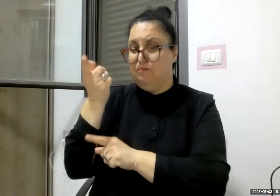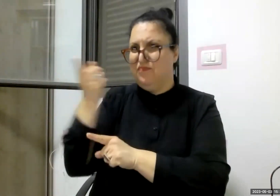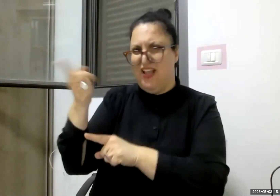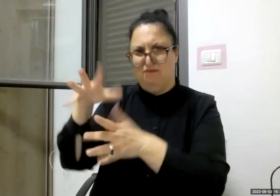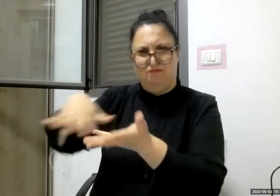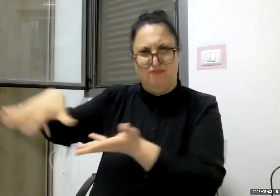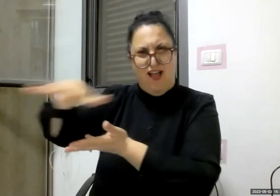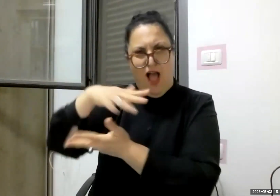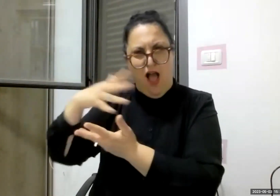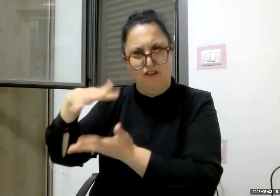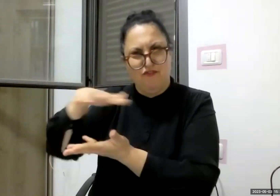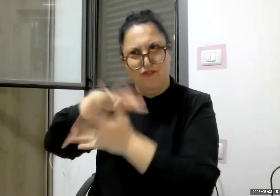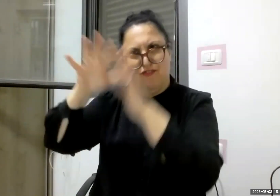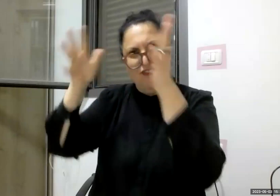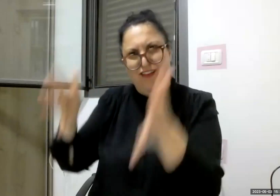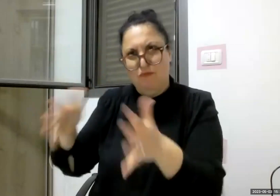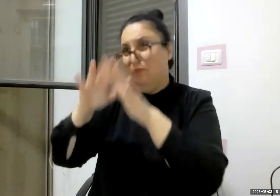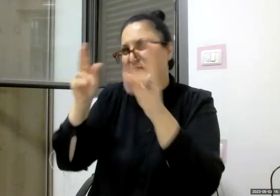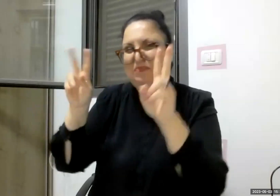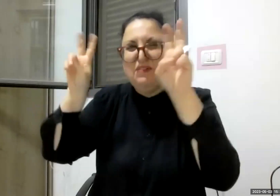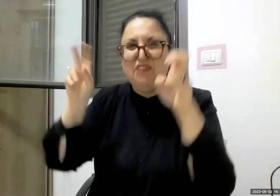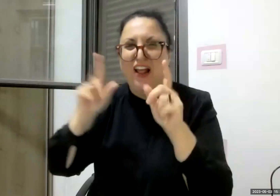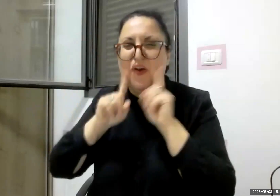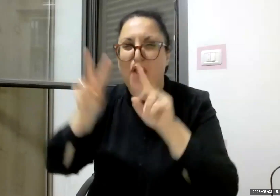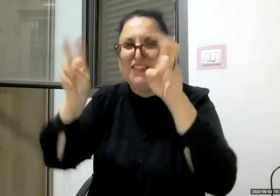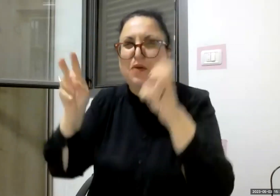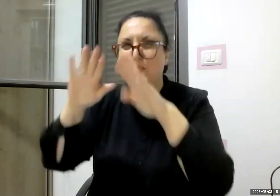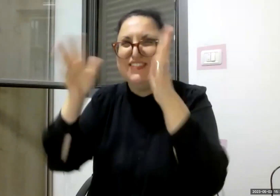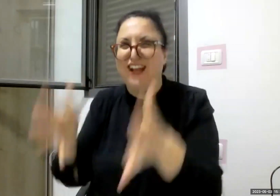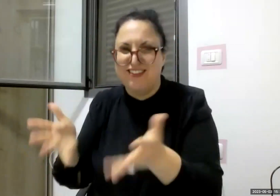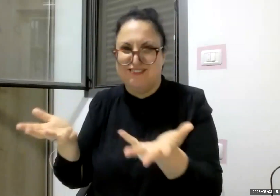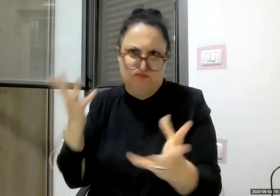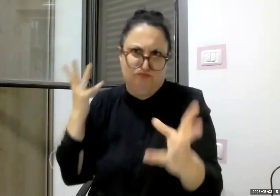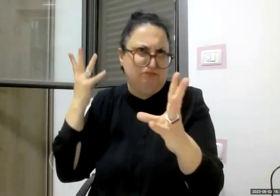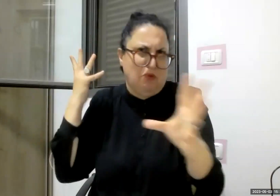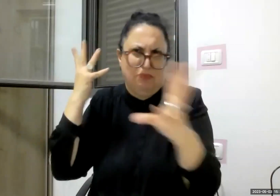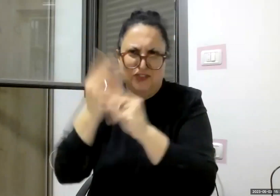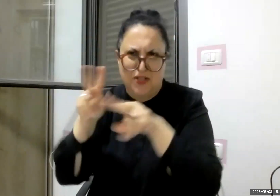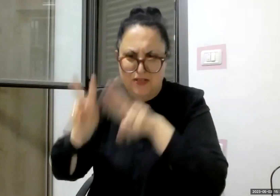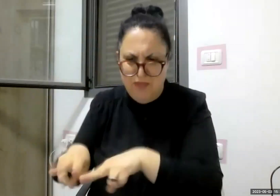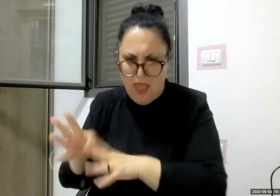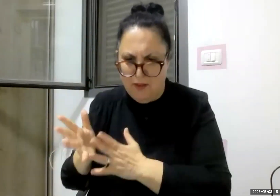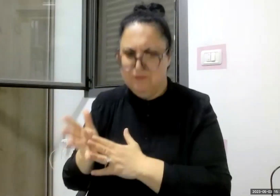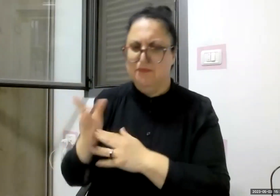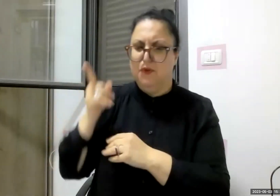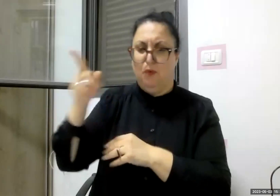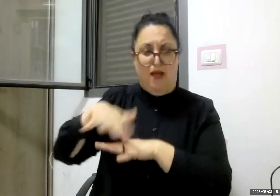סגרו את בית דוד, שבית דוד, זה קשה לי לקרוא לו מוסד, הוא קיים